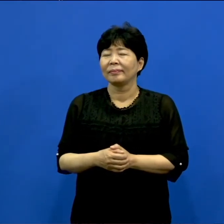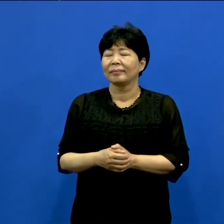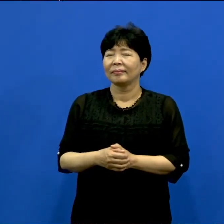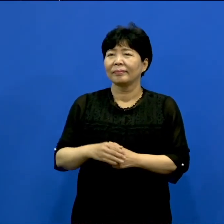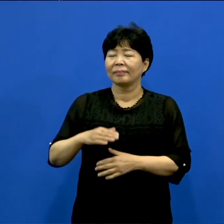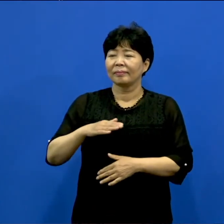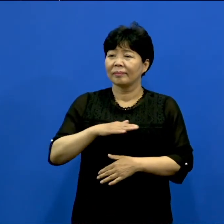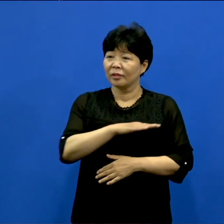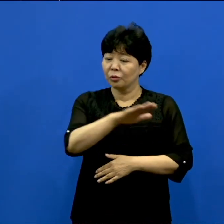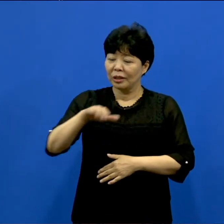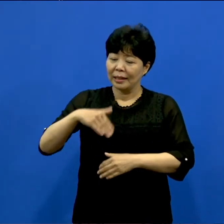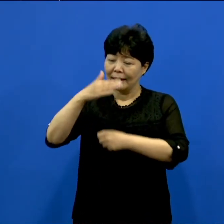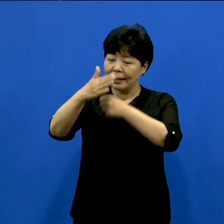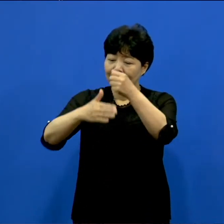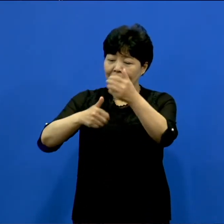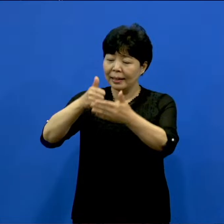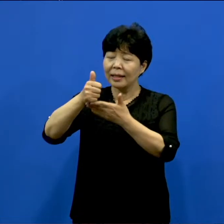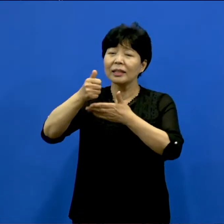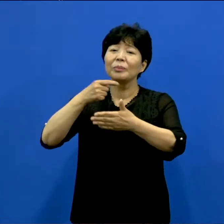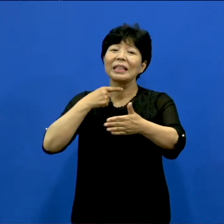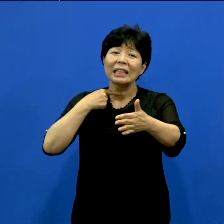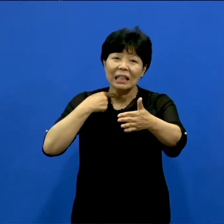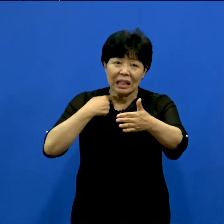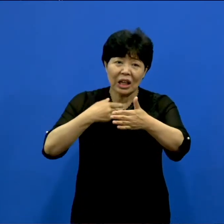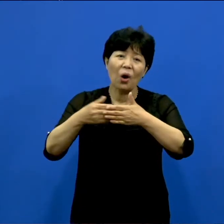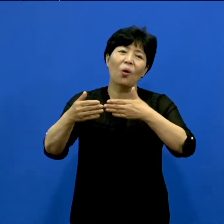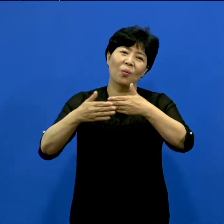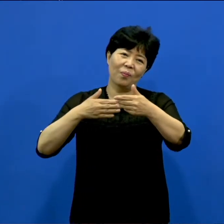우리가 하나님을 경험하는 일은 그때 생기는 거예요.